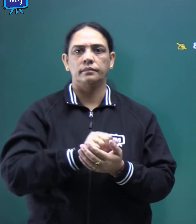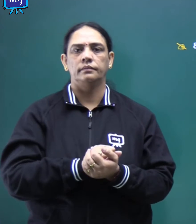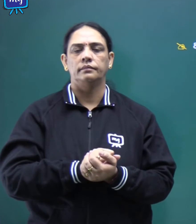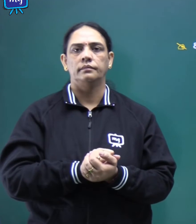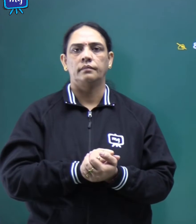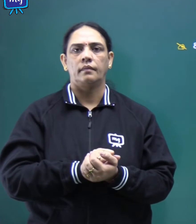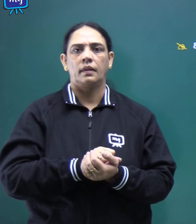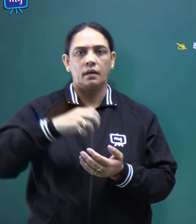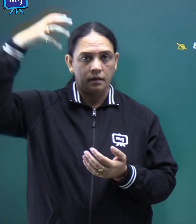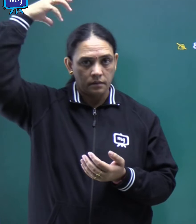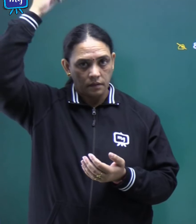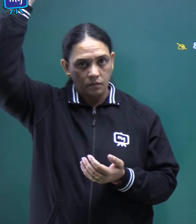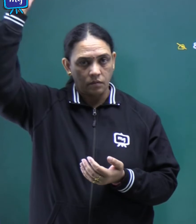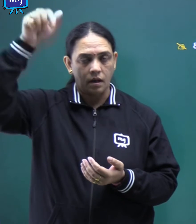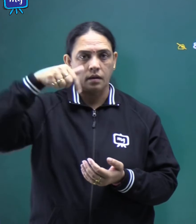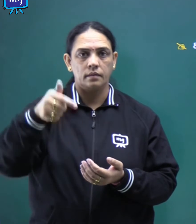शंकु का